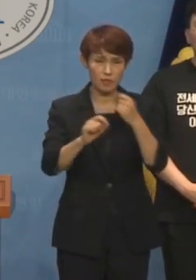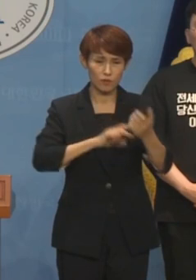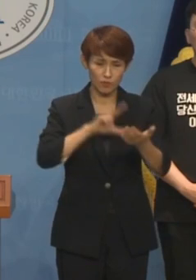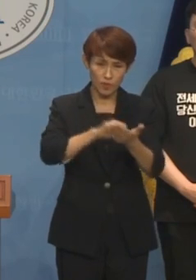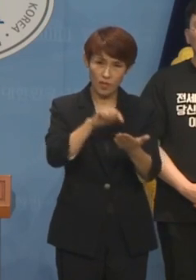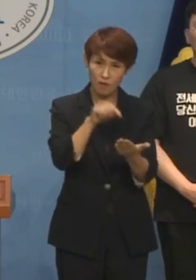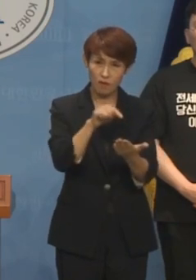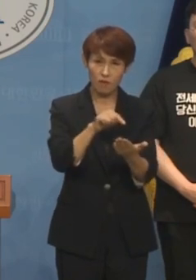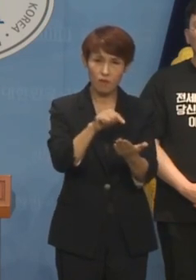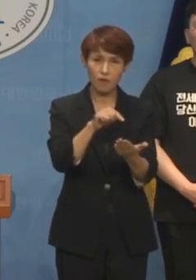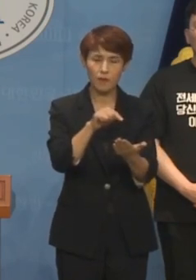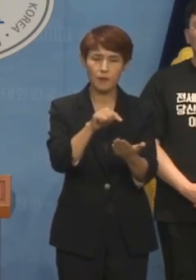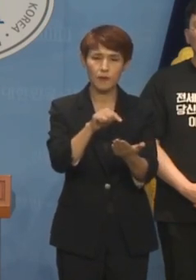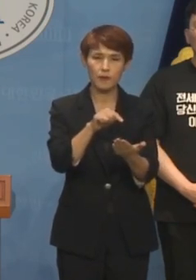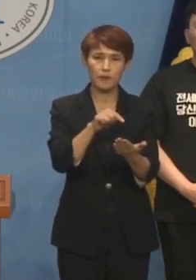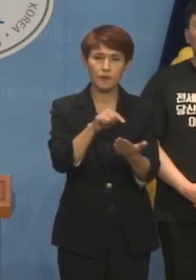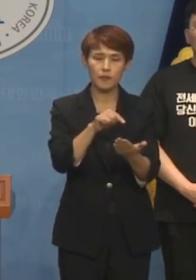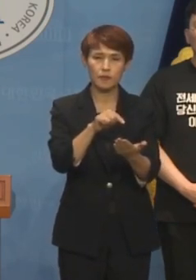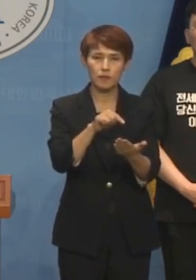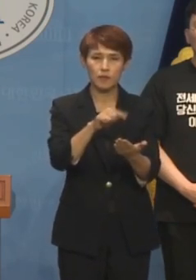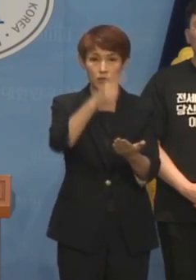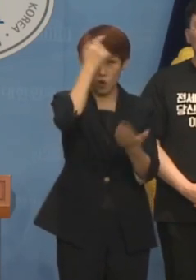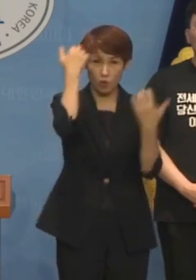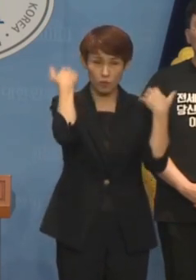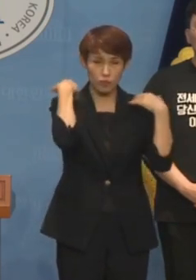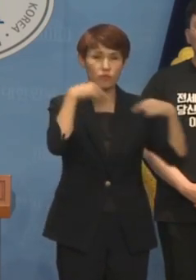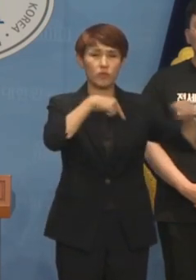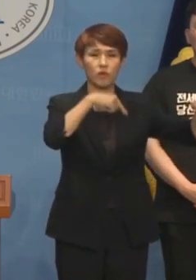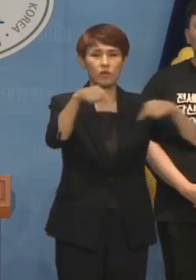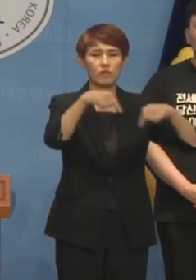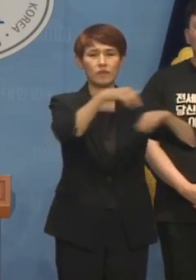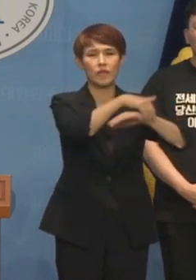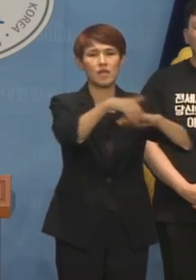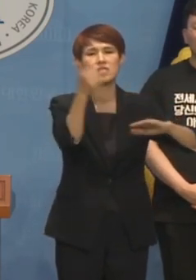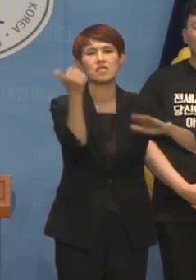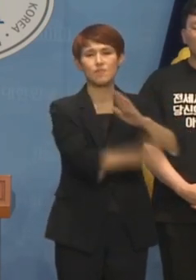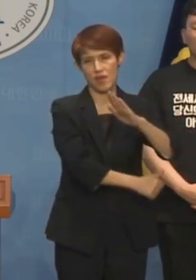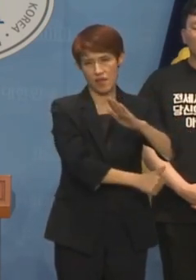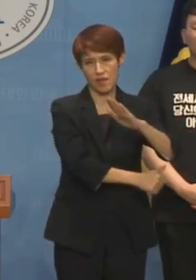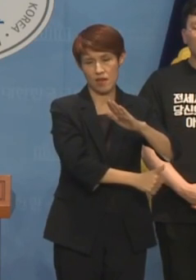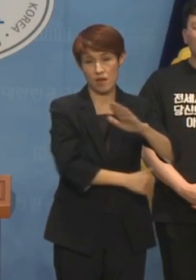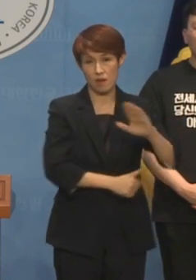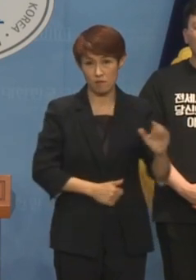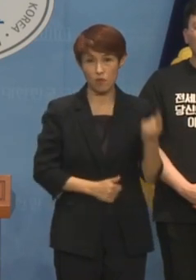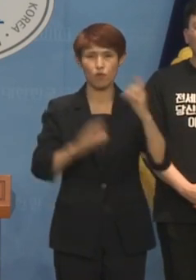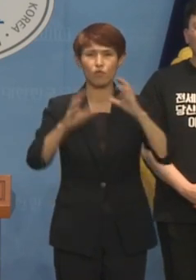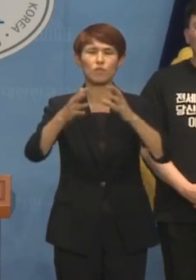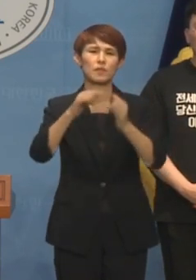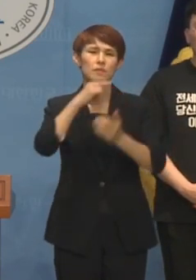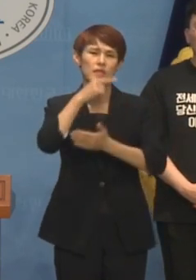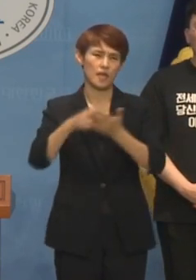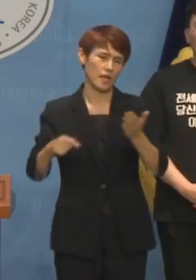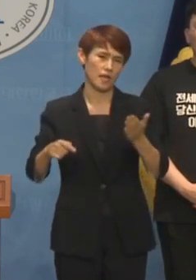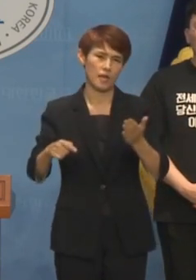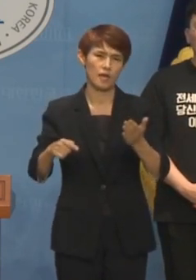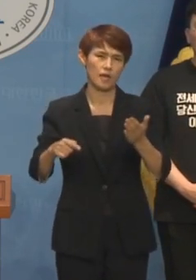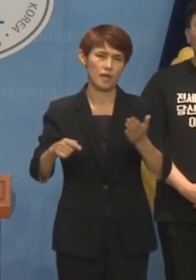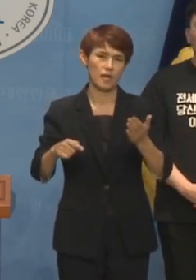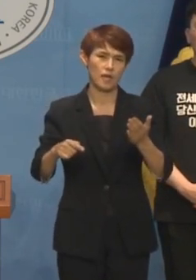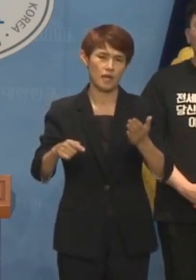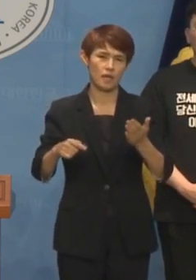의제만큼 정부 정책 실패로부터 비롯된 광범위한 민생 피해 의제가 또 어떤 것이 있었나